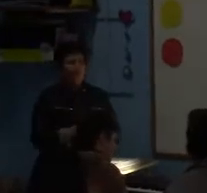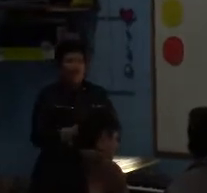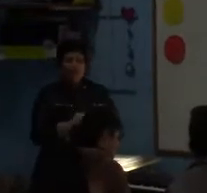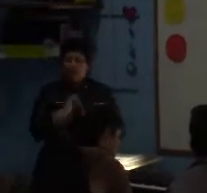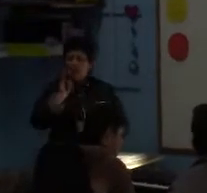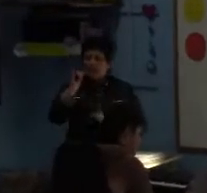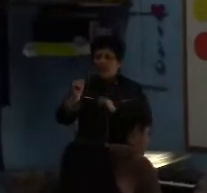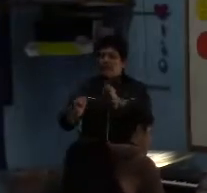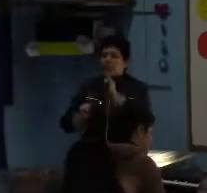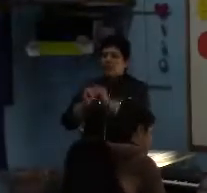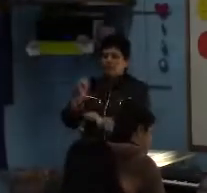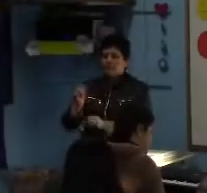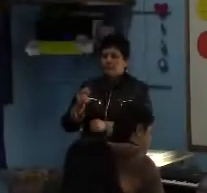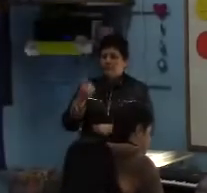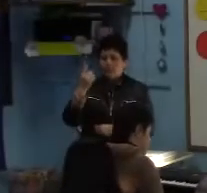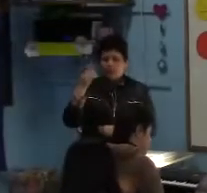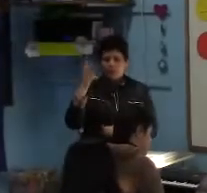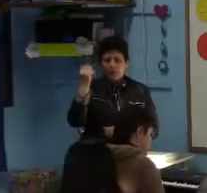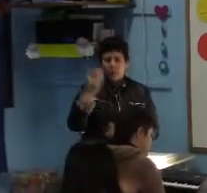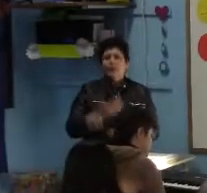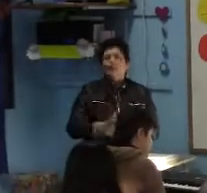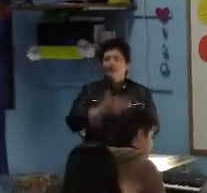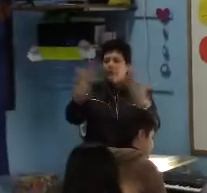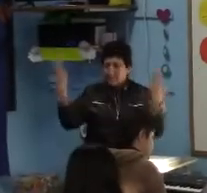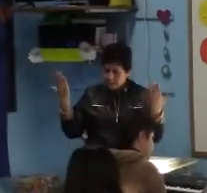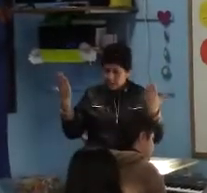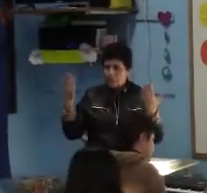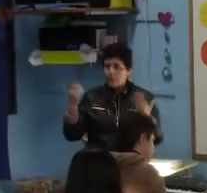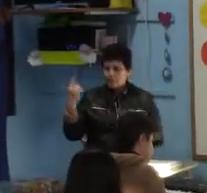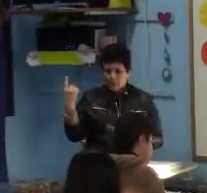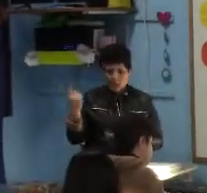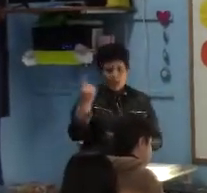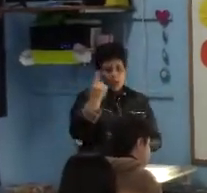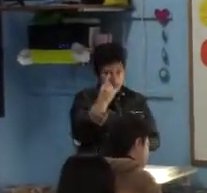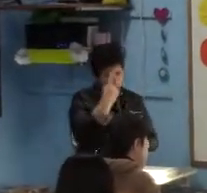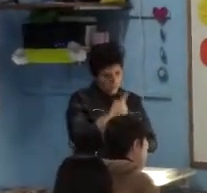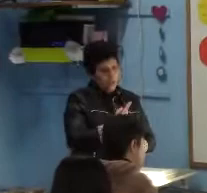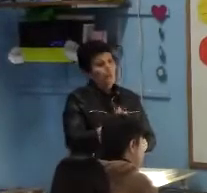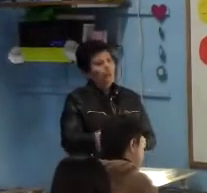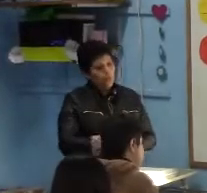decirles que, en primer lugar, felicitar la iniciativa